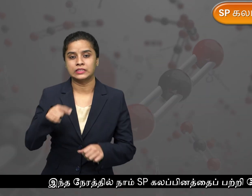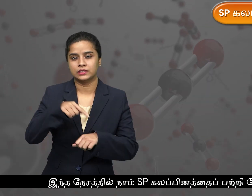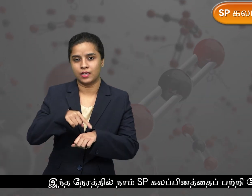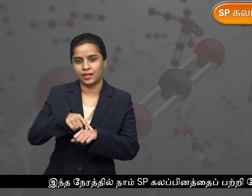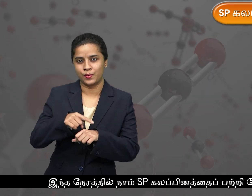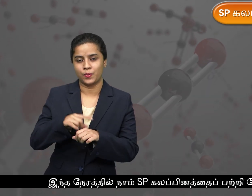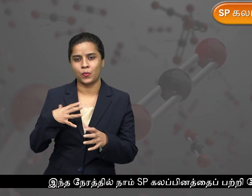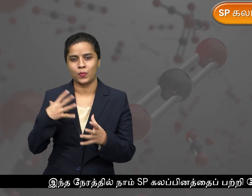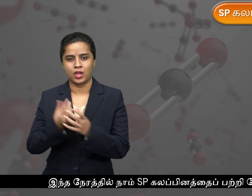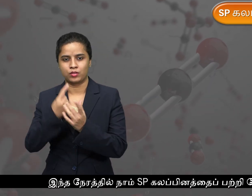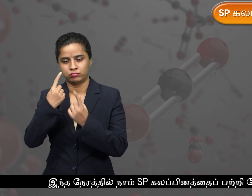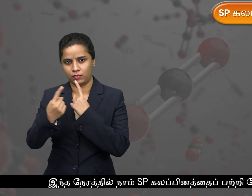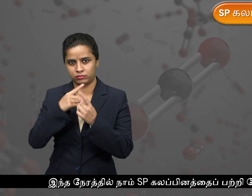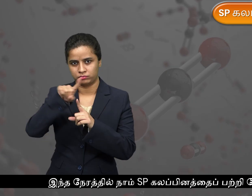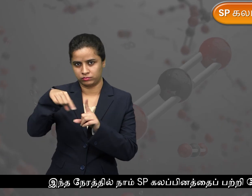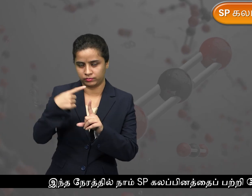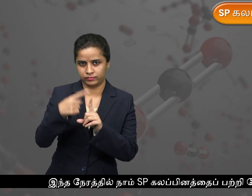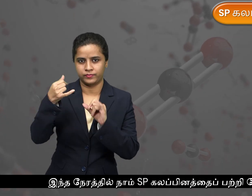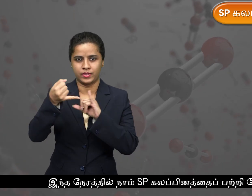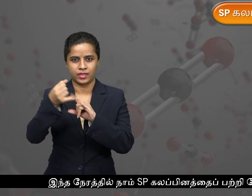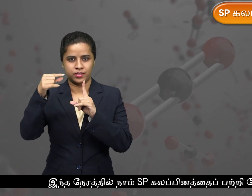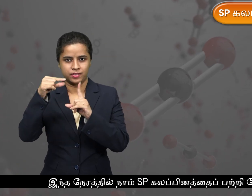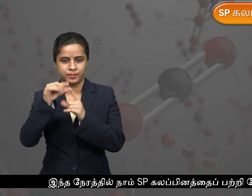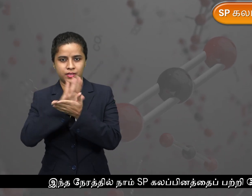நாம் sp கலப்பினத்தை பற்றி பேசுகிறோம்.